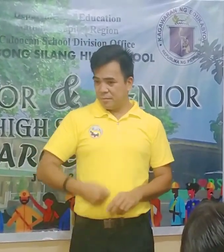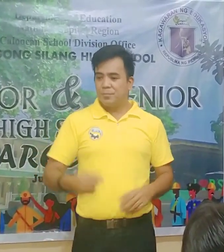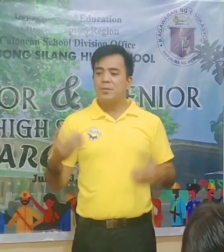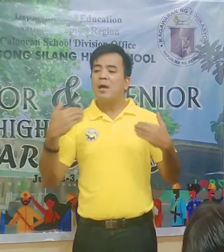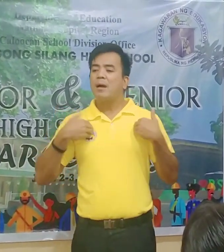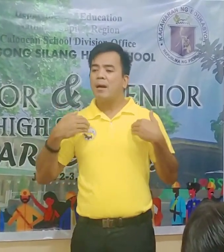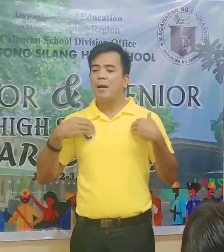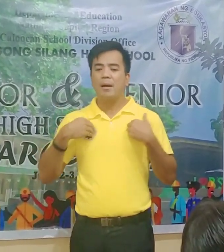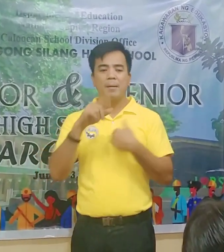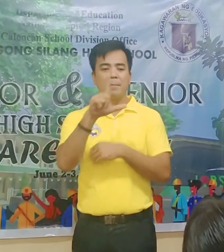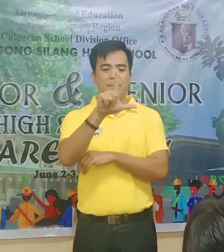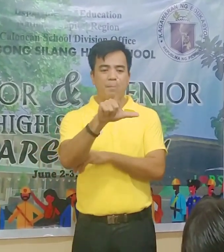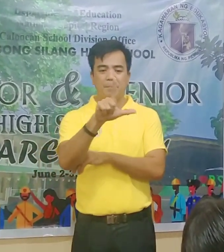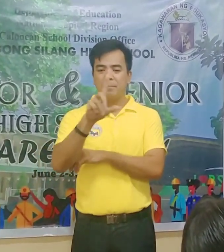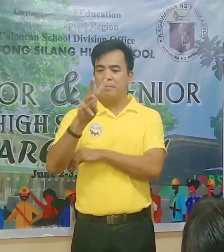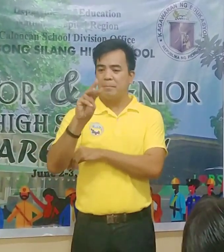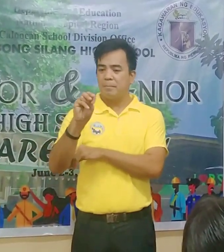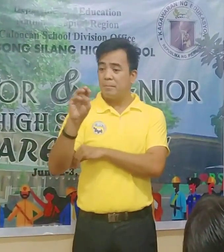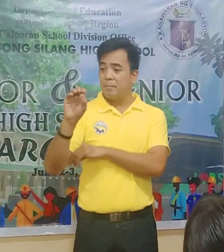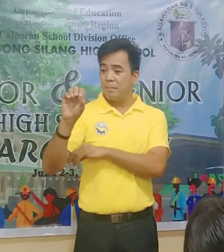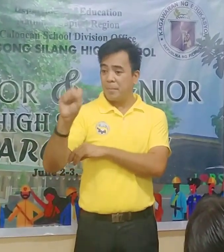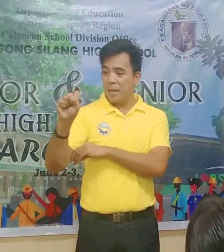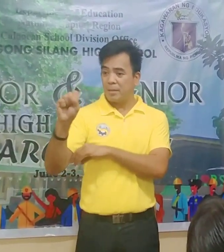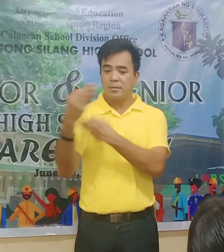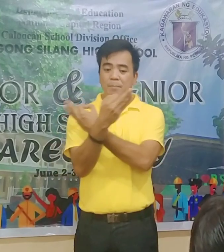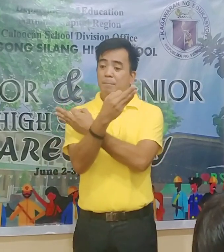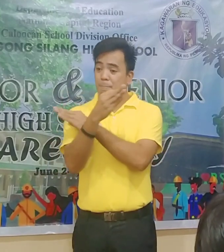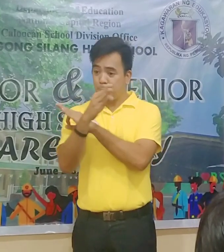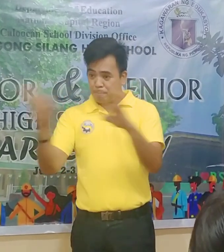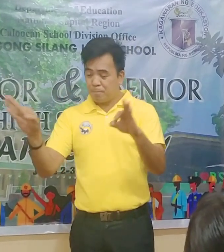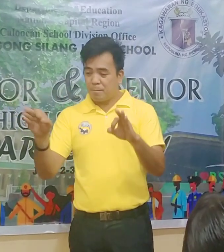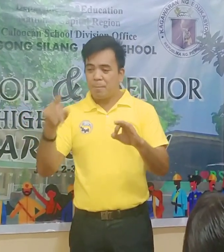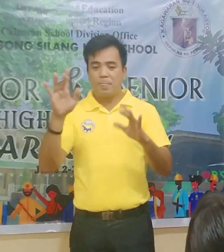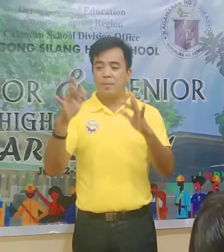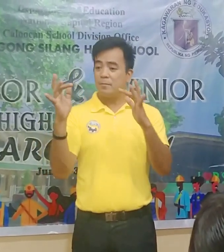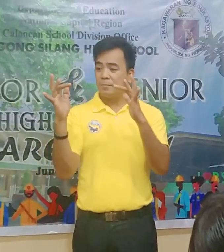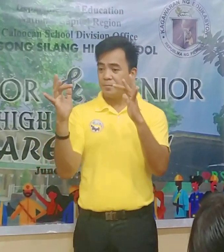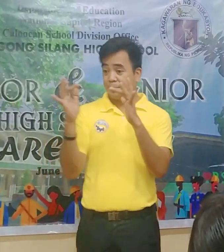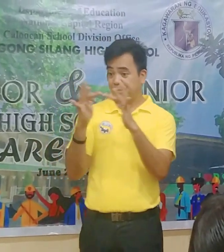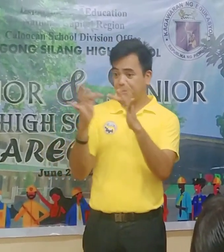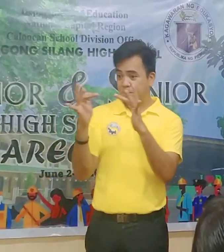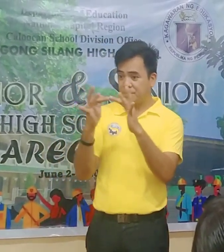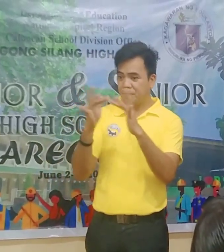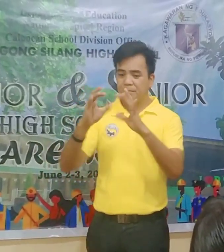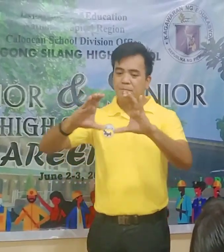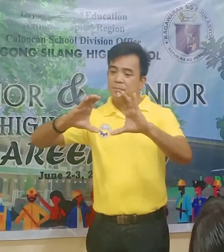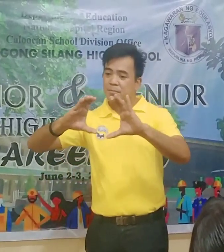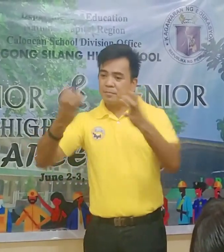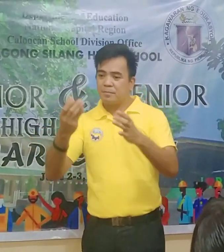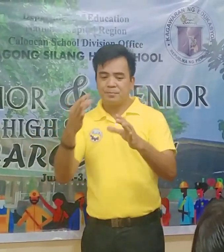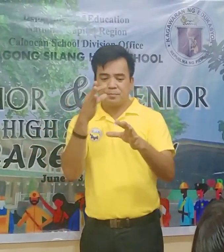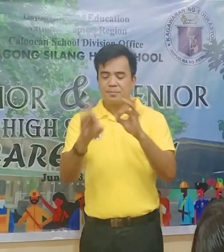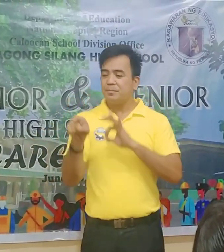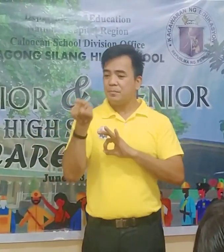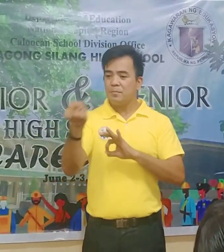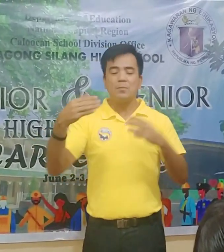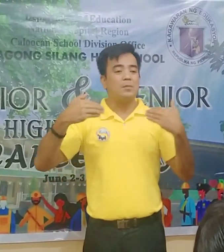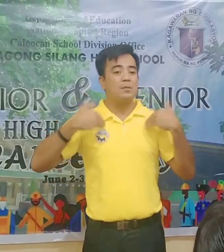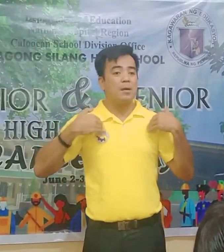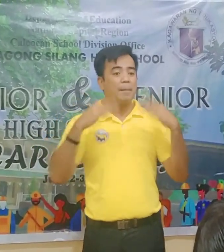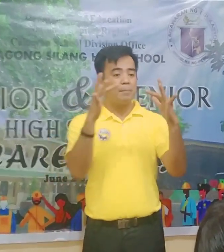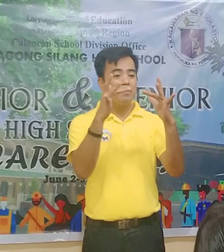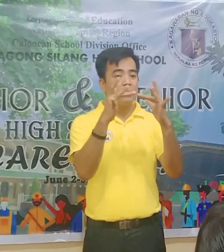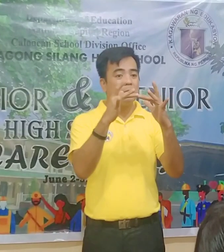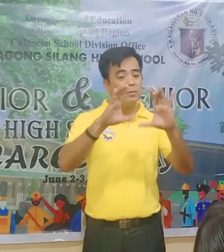libreng LMS or Learning Management System. Isa po siyang account na gagamitin ng ating estudyante sa kanilang pag-online. So